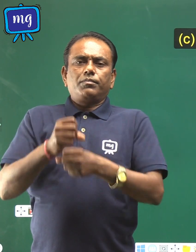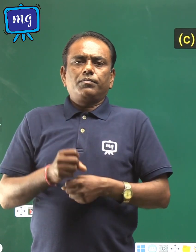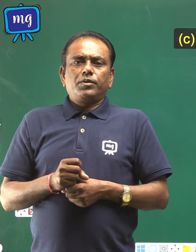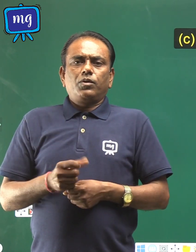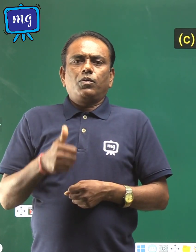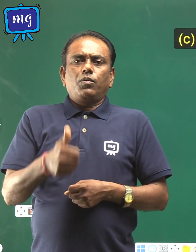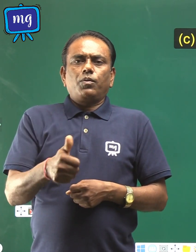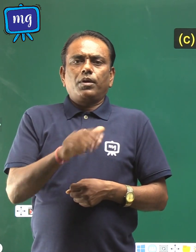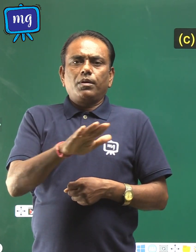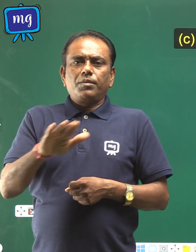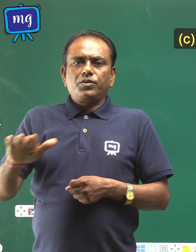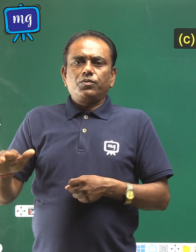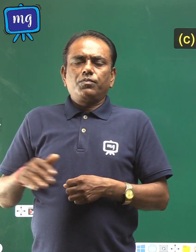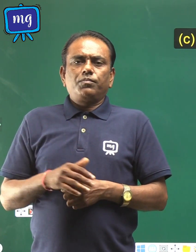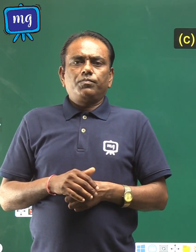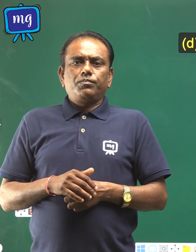ठीक है बच्चों,